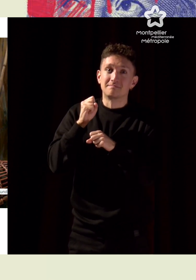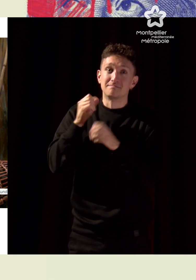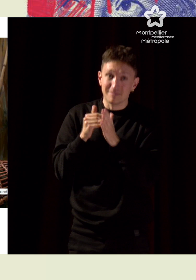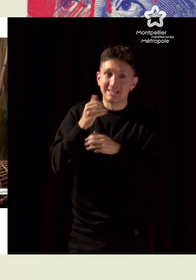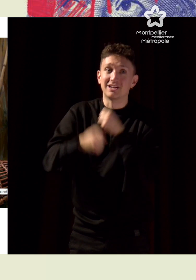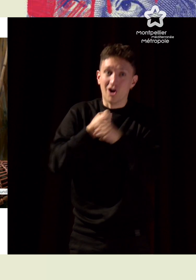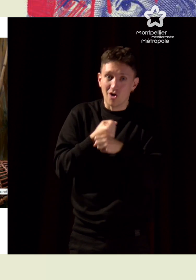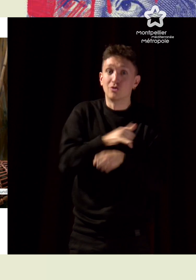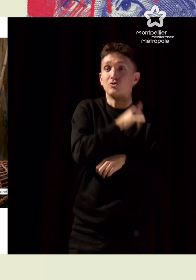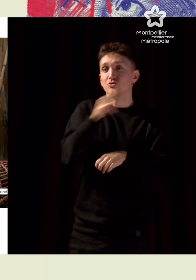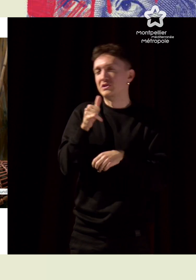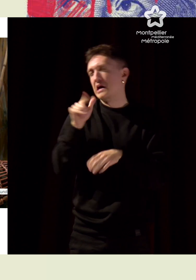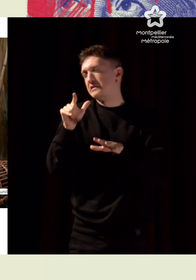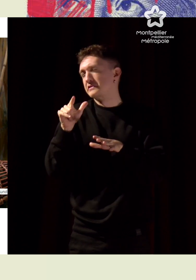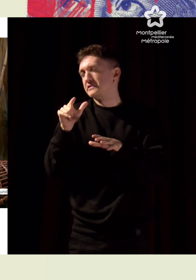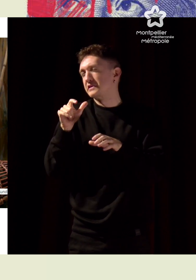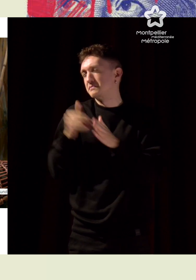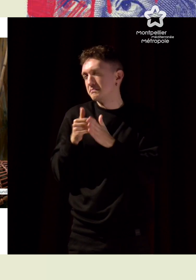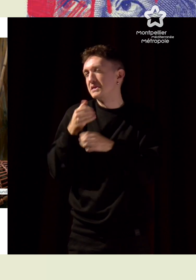peau avec les yeux